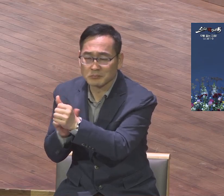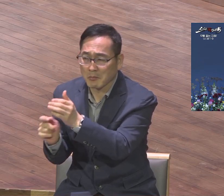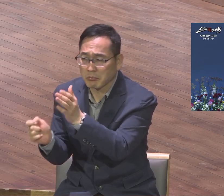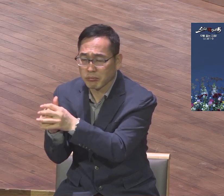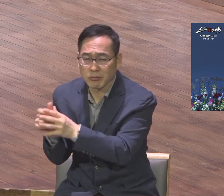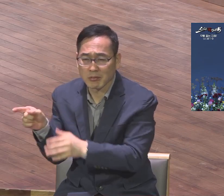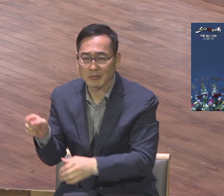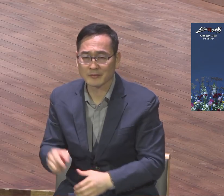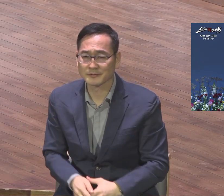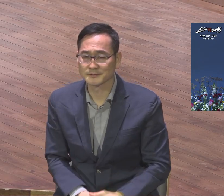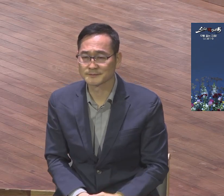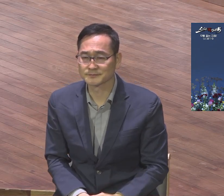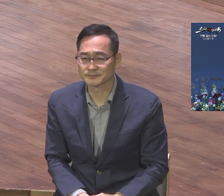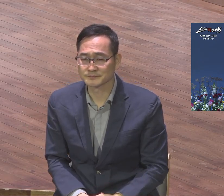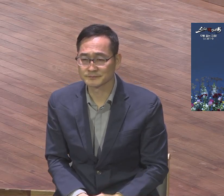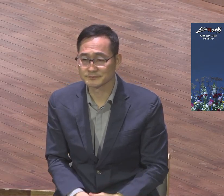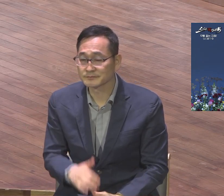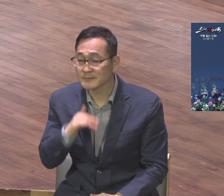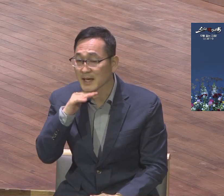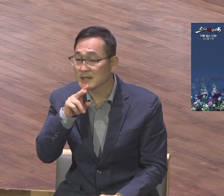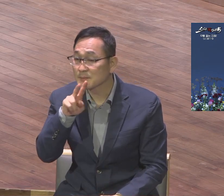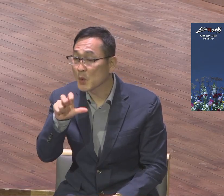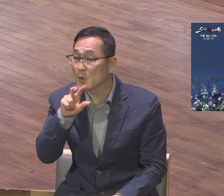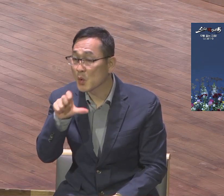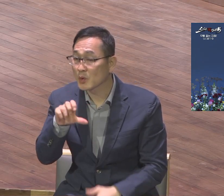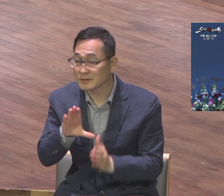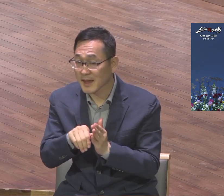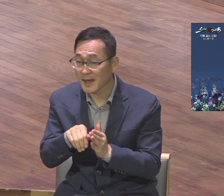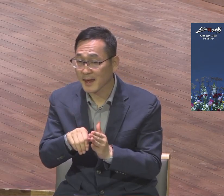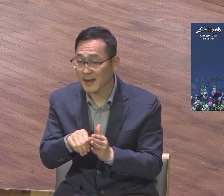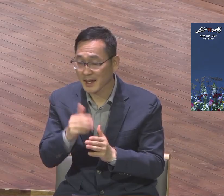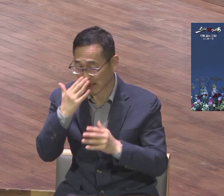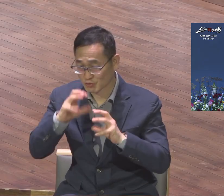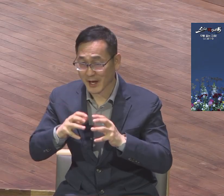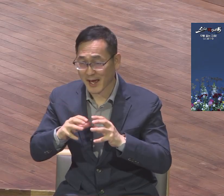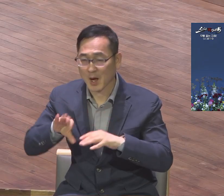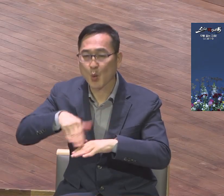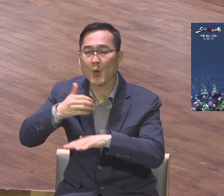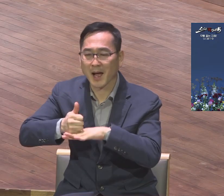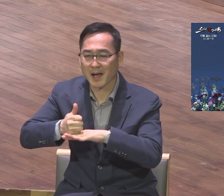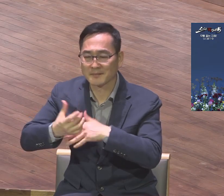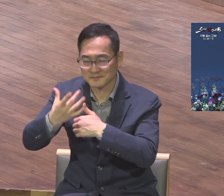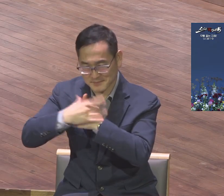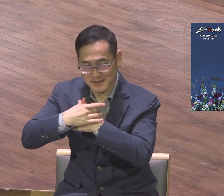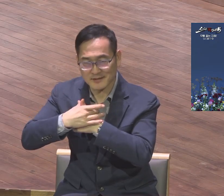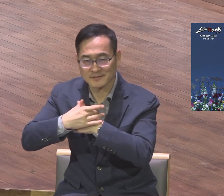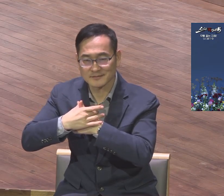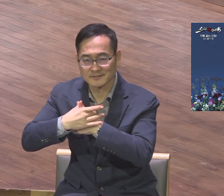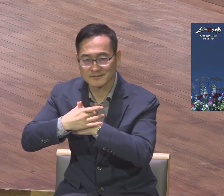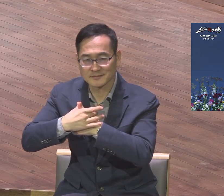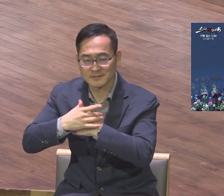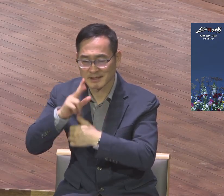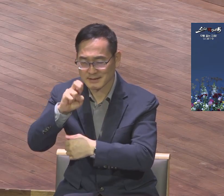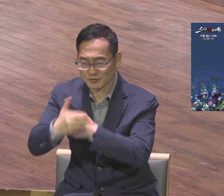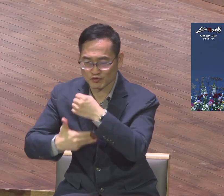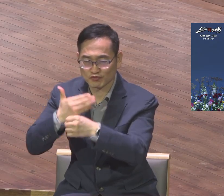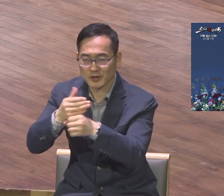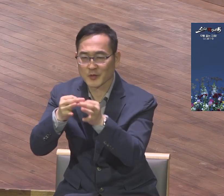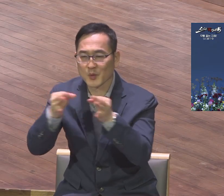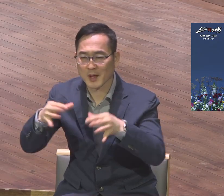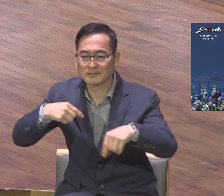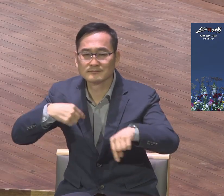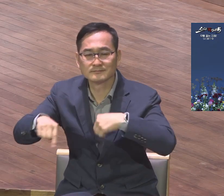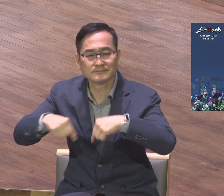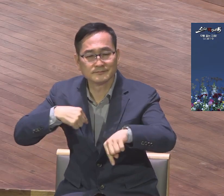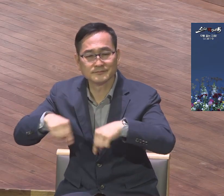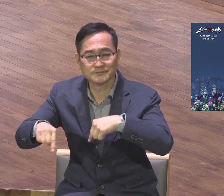히스기야는 25세 때 남유다의 왕이 되어가지고 29년간 통치를